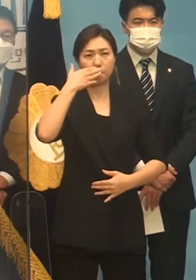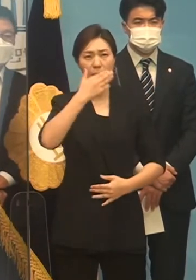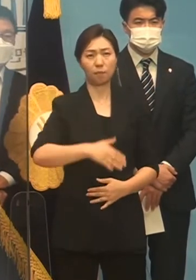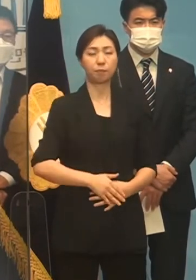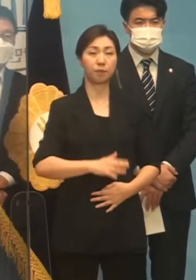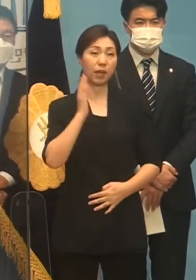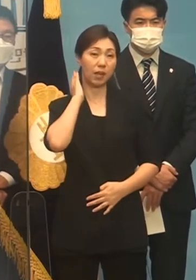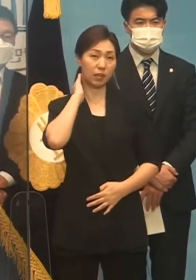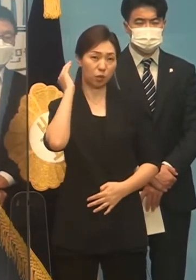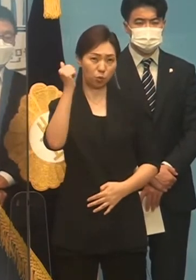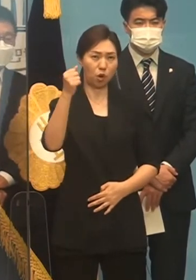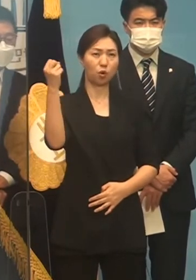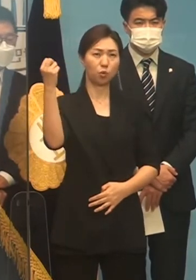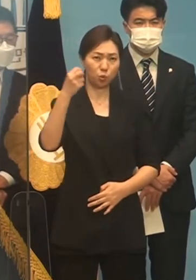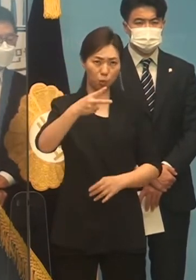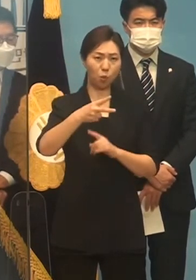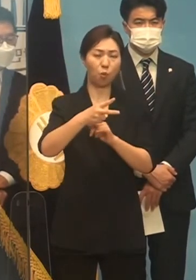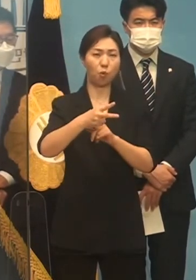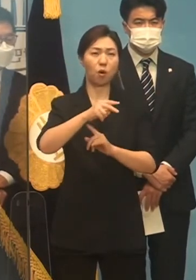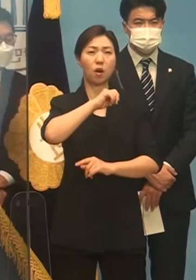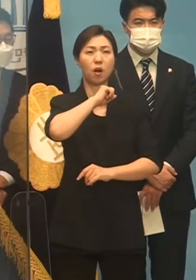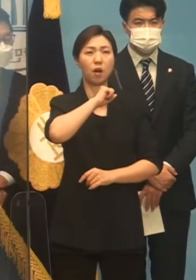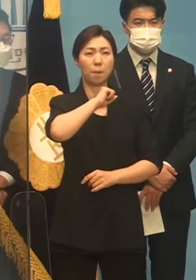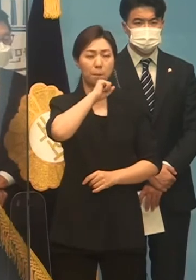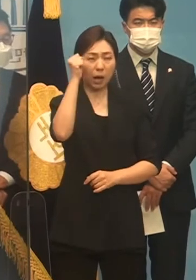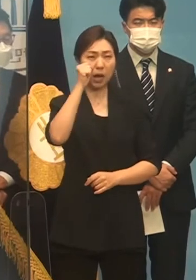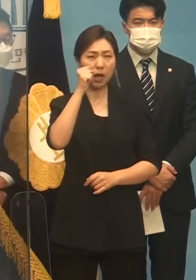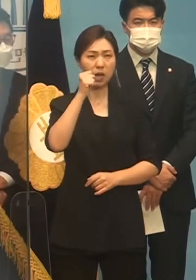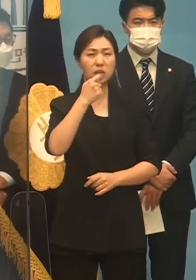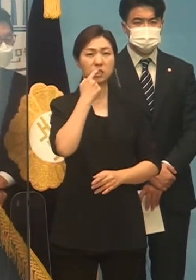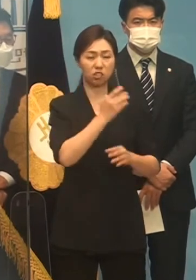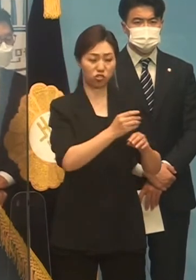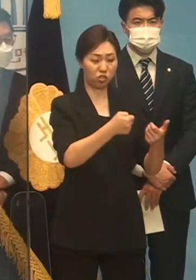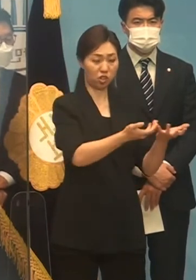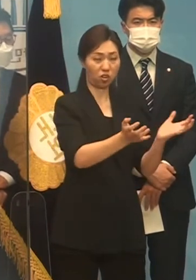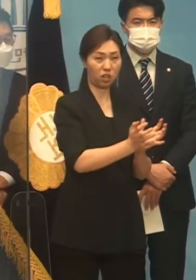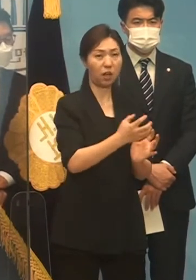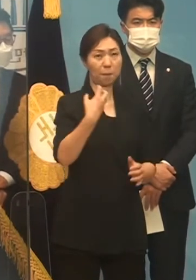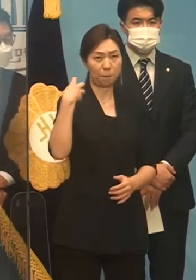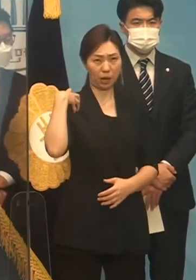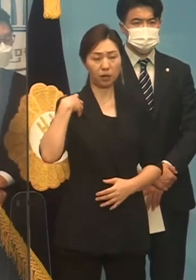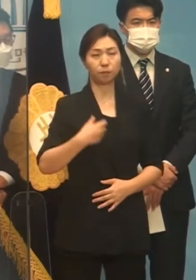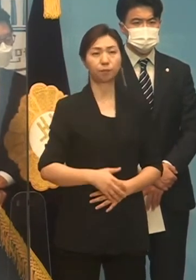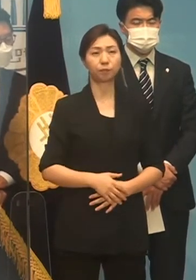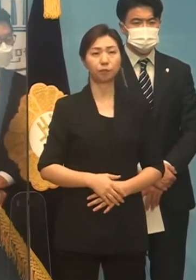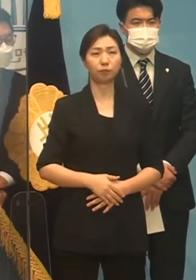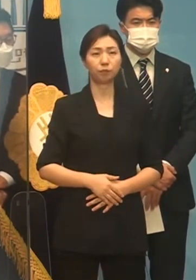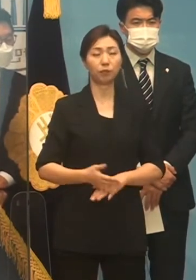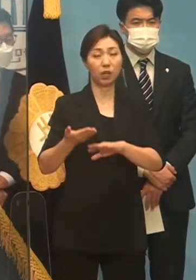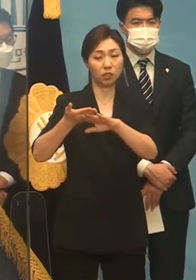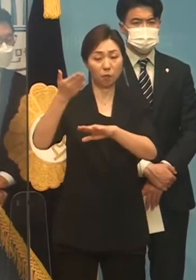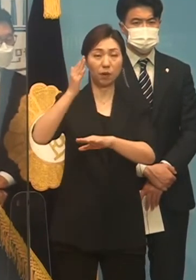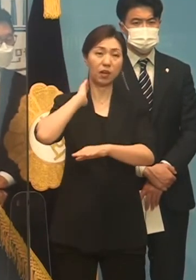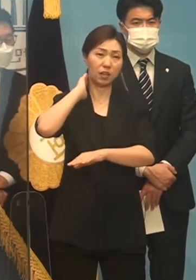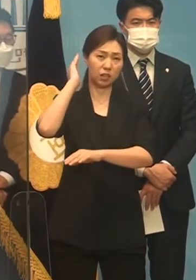재창출 해내겠습니다. 그래서 우리는 다 같이 선대 대통령님들의